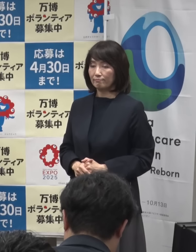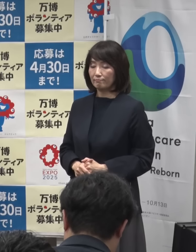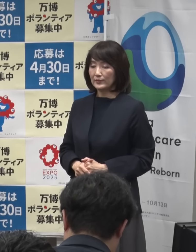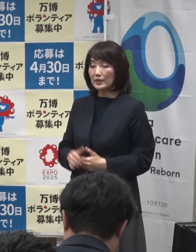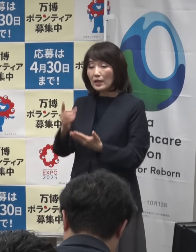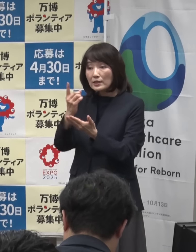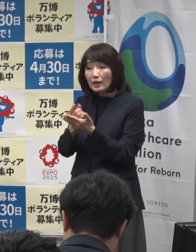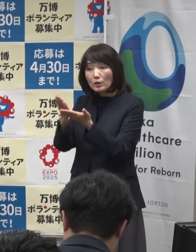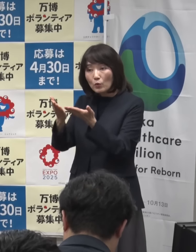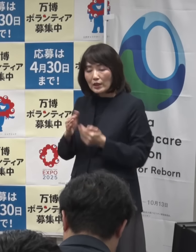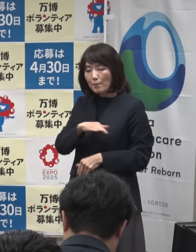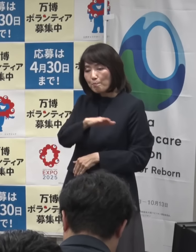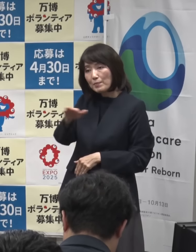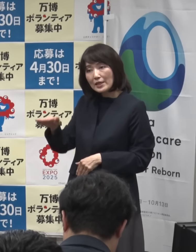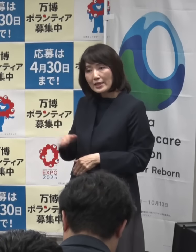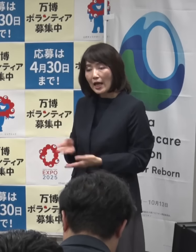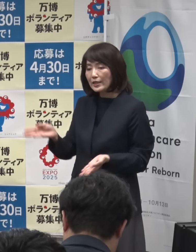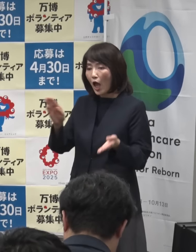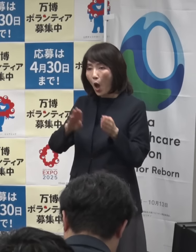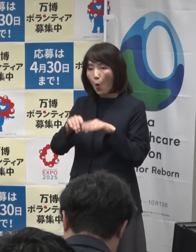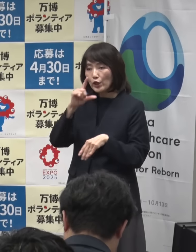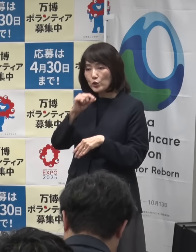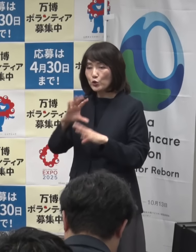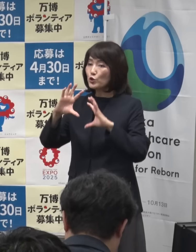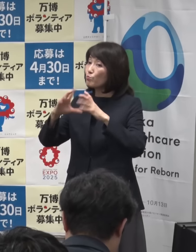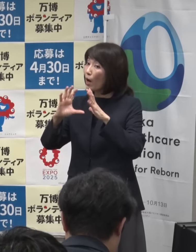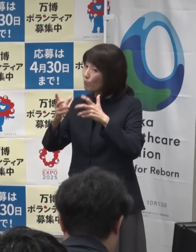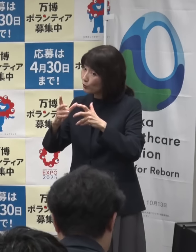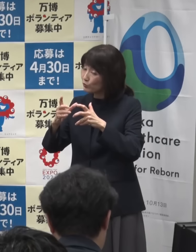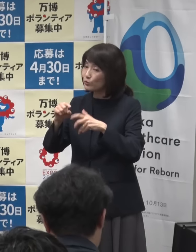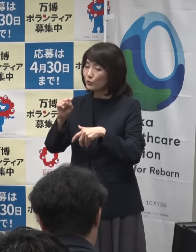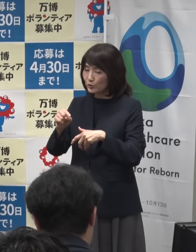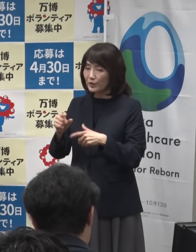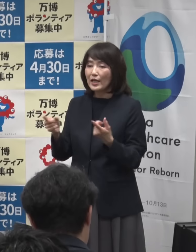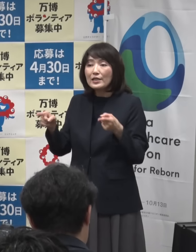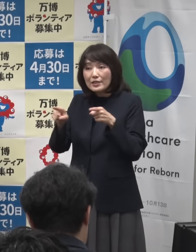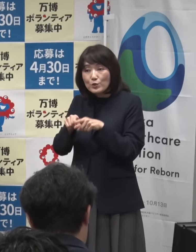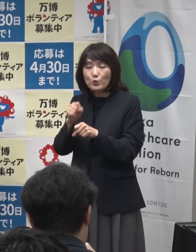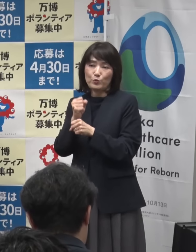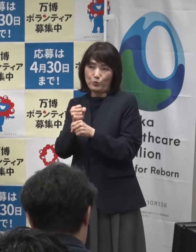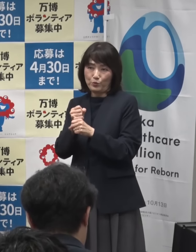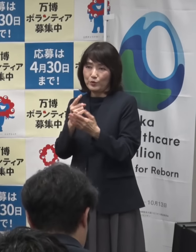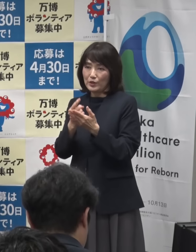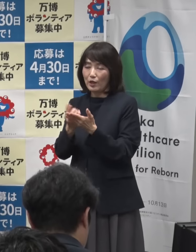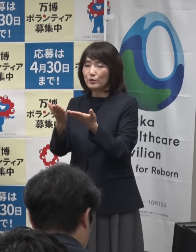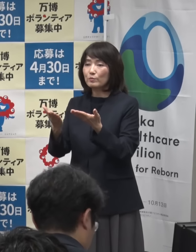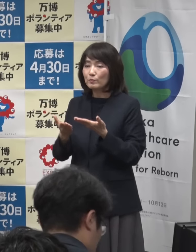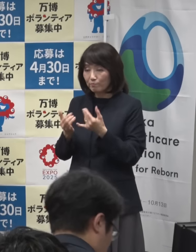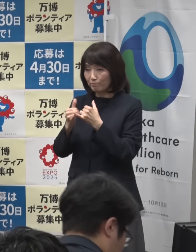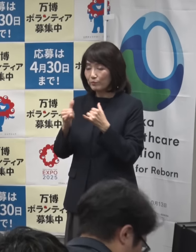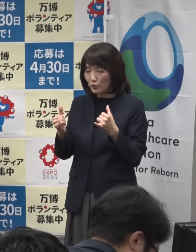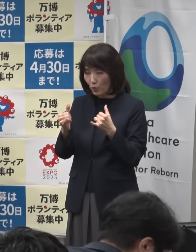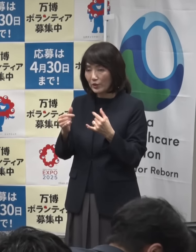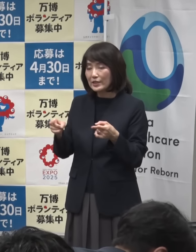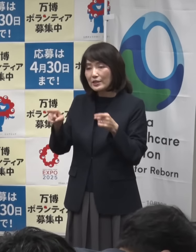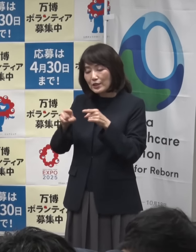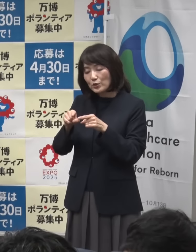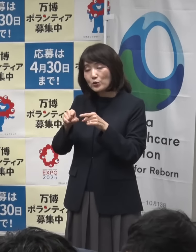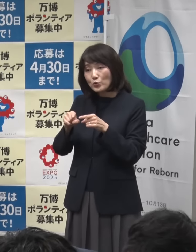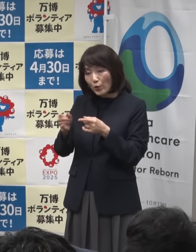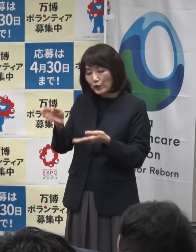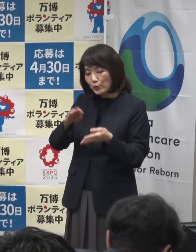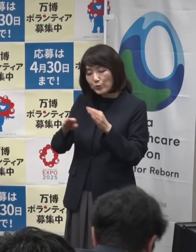ただいた方にですね、みんなで折り鶴万博へということで一緒に折り鶴を作っていこうと、参加していただいた方に折り鶴を作ってもらって、人